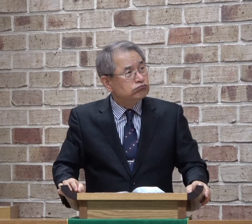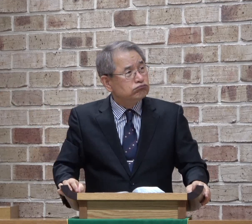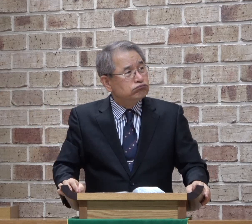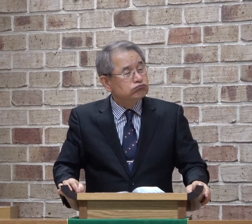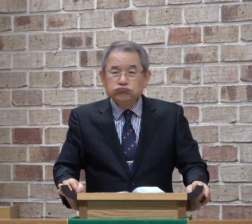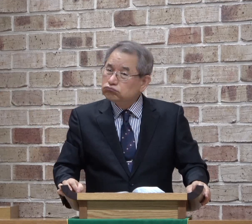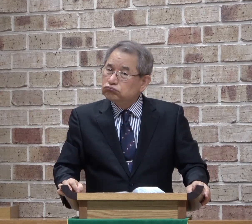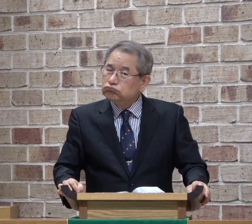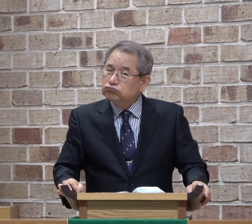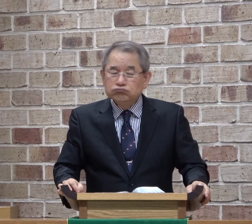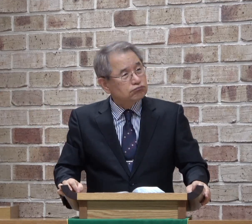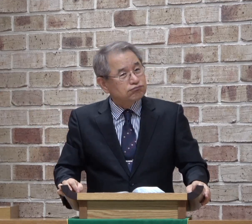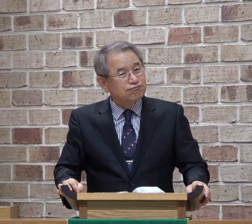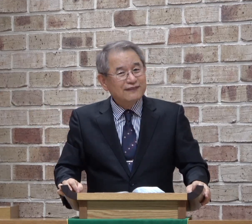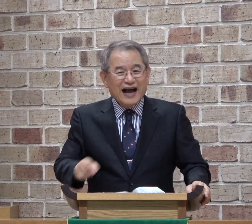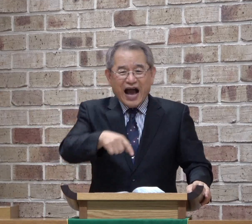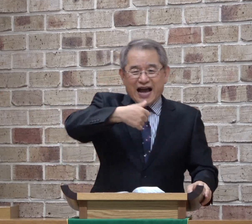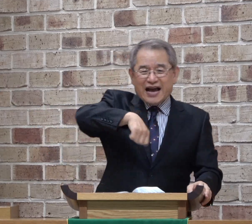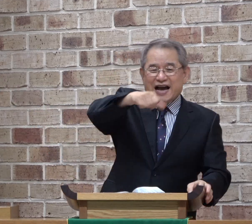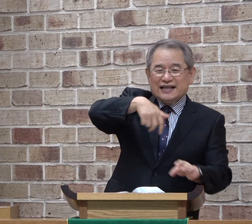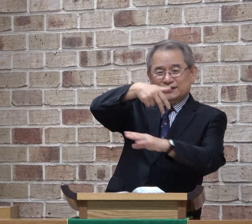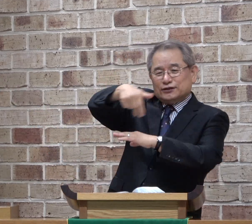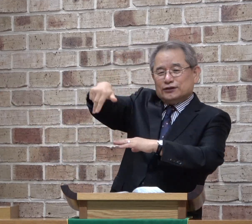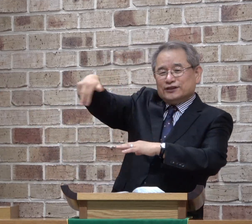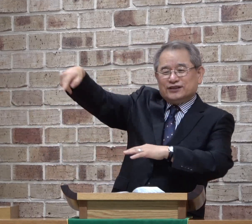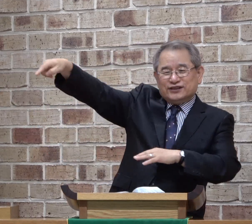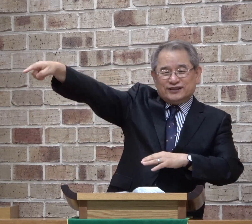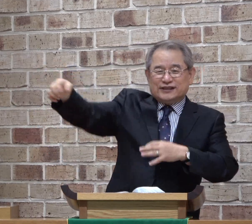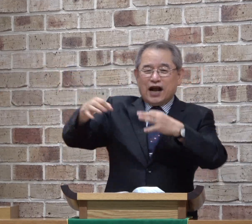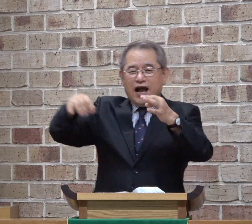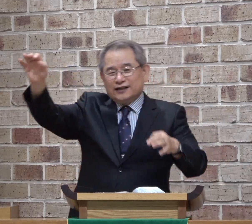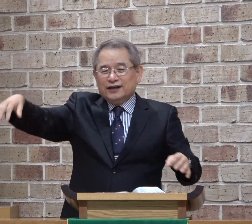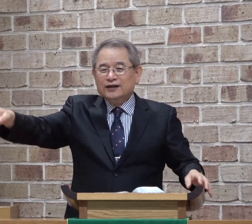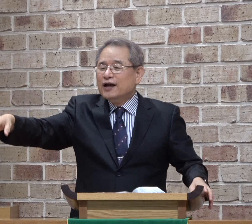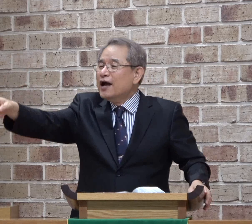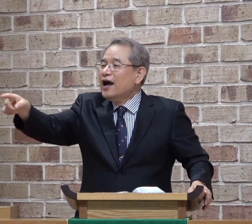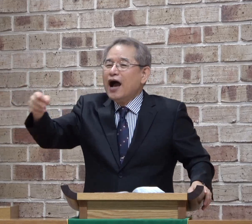된다. 그래서 고개를 가뿐거리며 아들이 가게에 갔습니다.